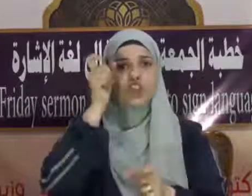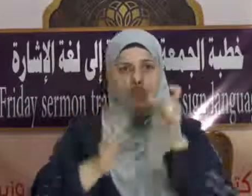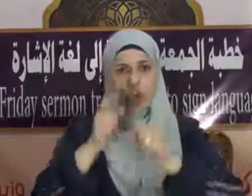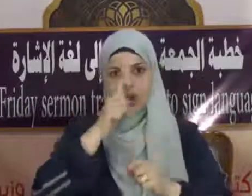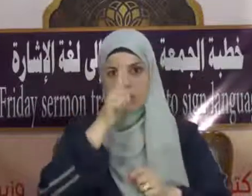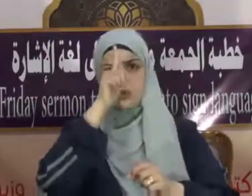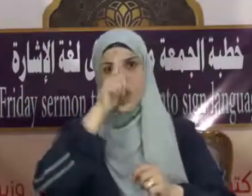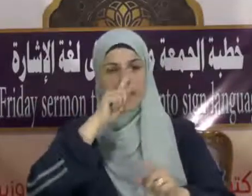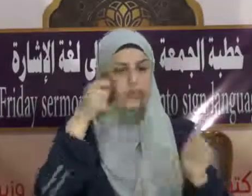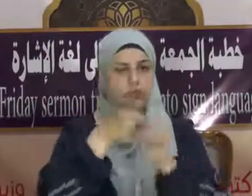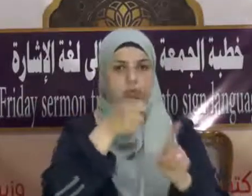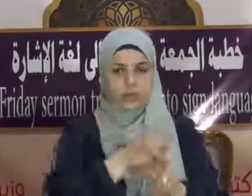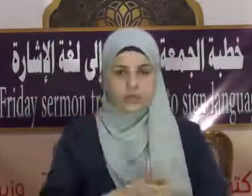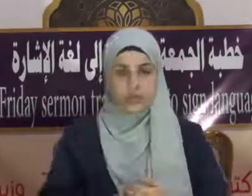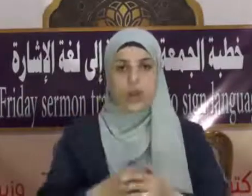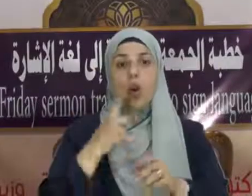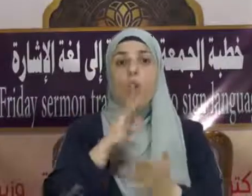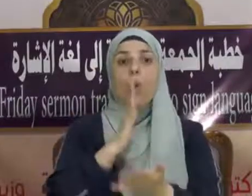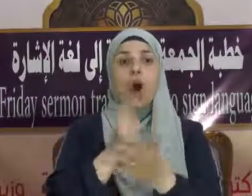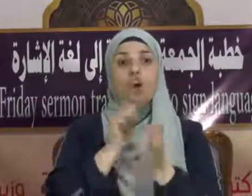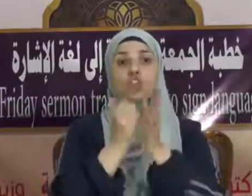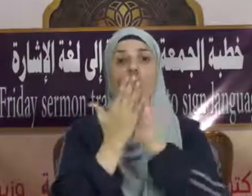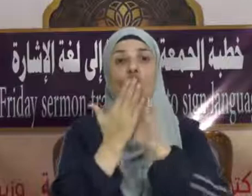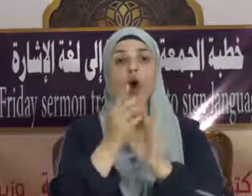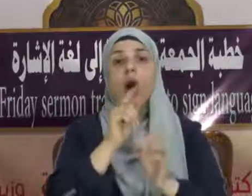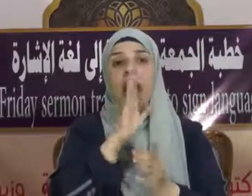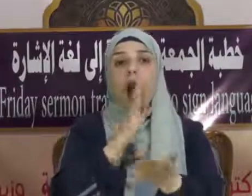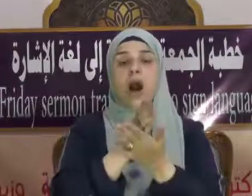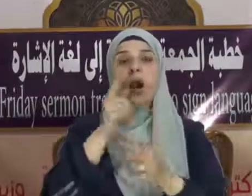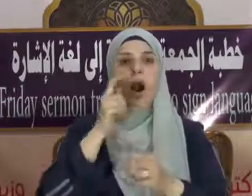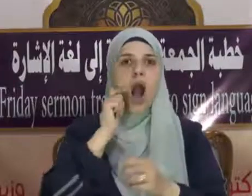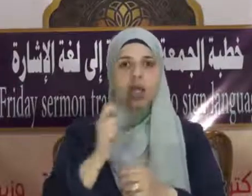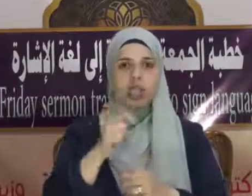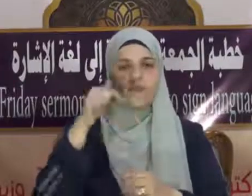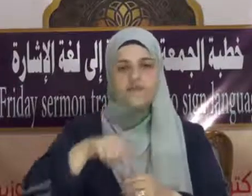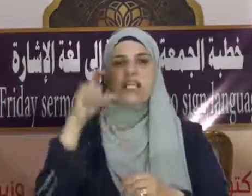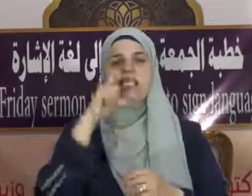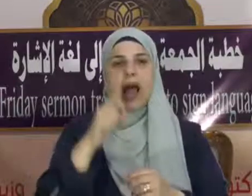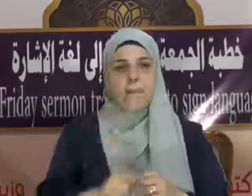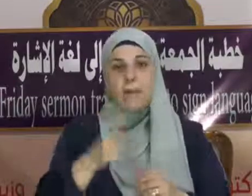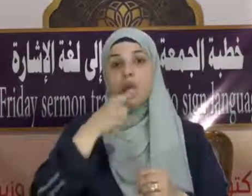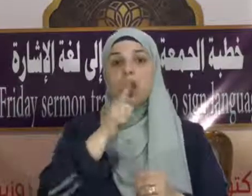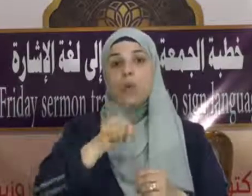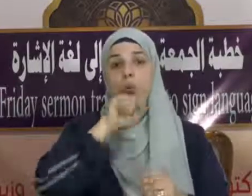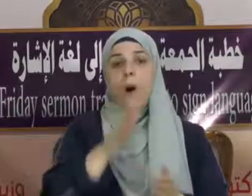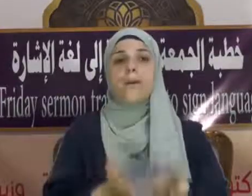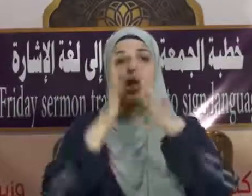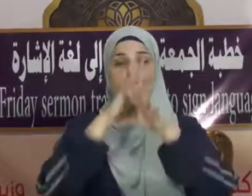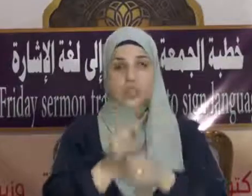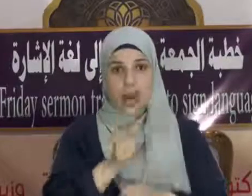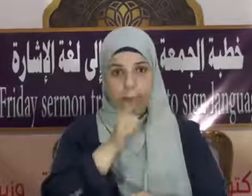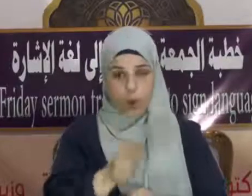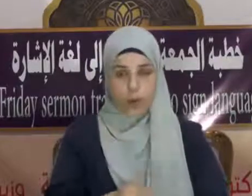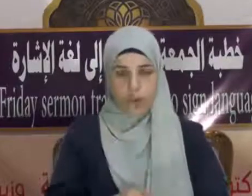فخورا. وحق الجار حق أصيل في الإسلام، حيث يقول نبينا صلى الله عليه